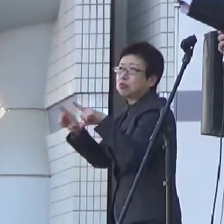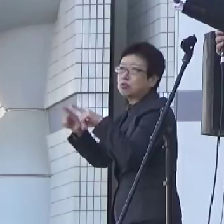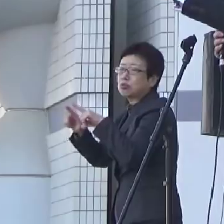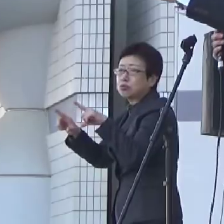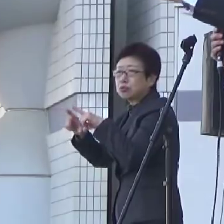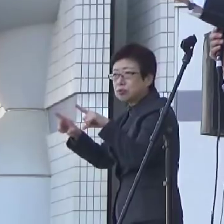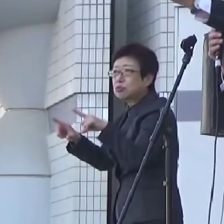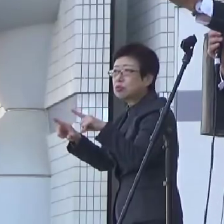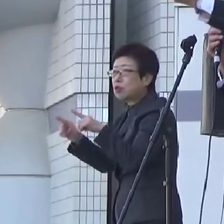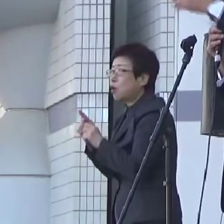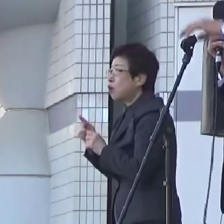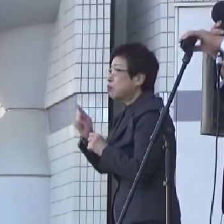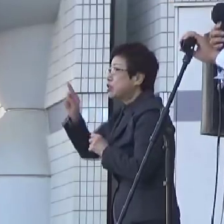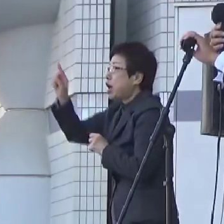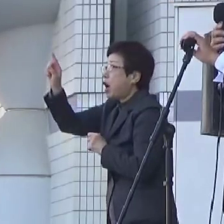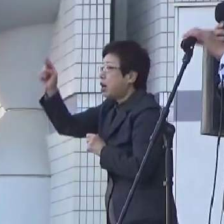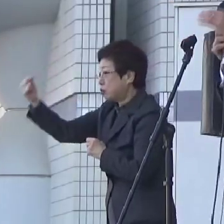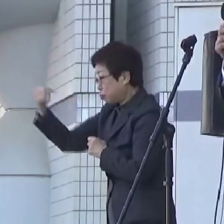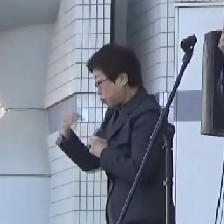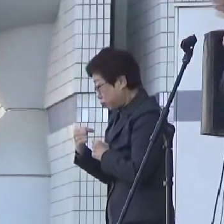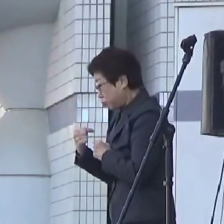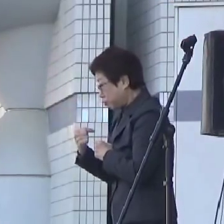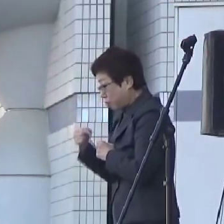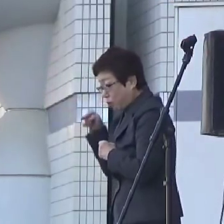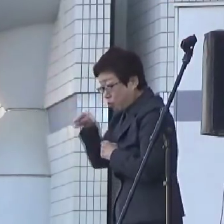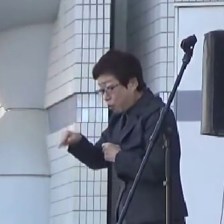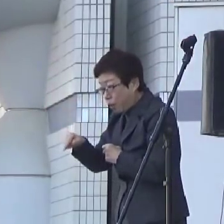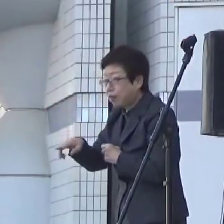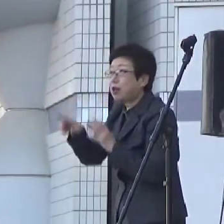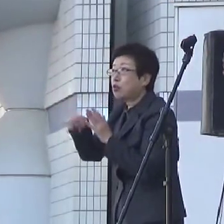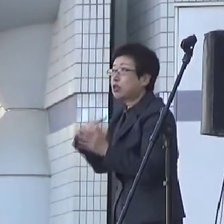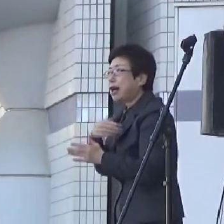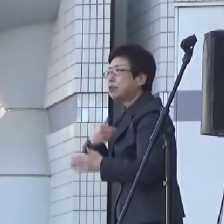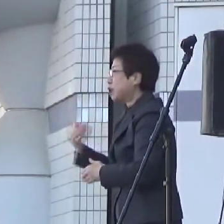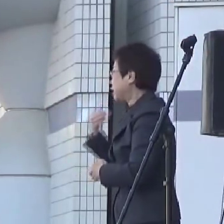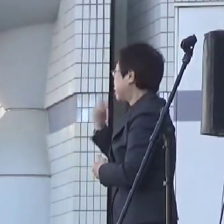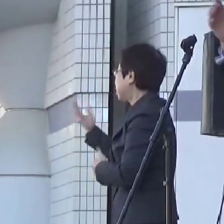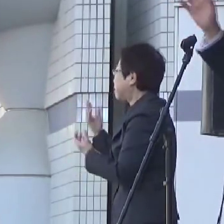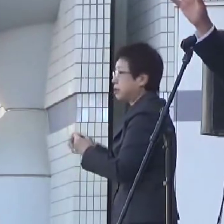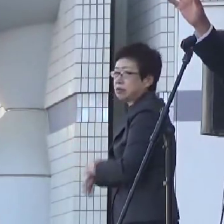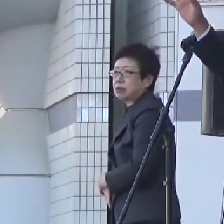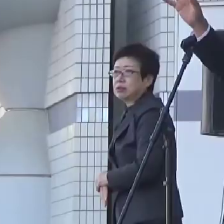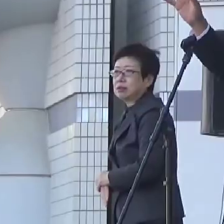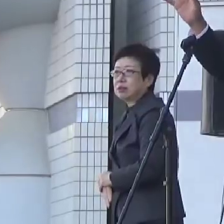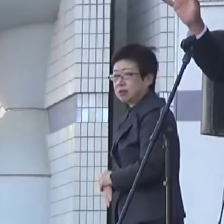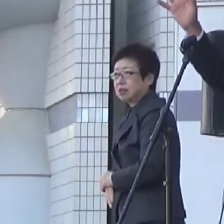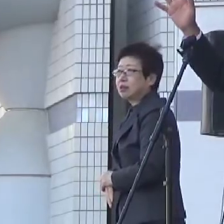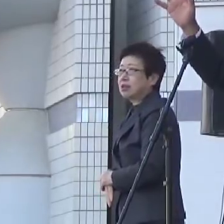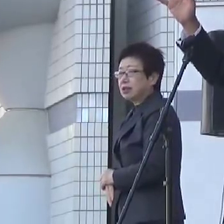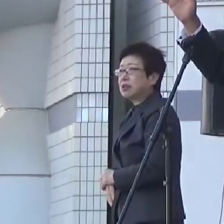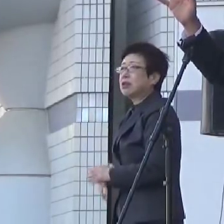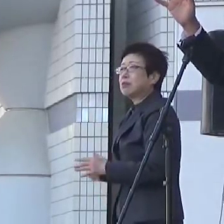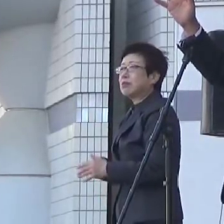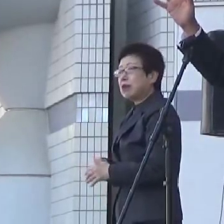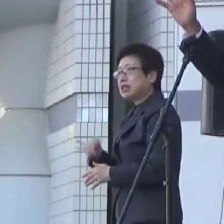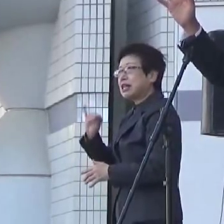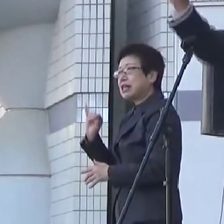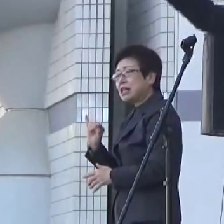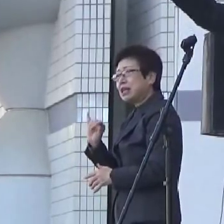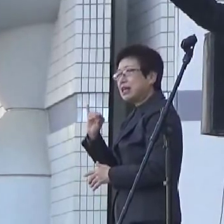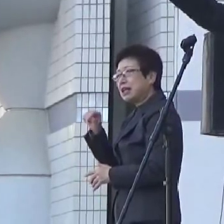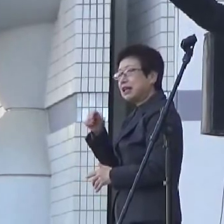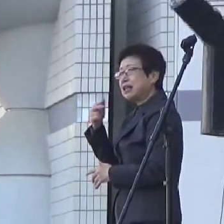サイル攻撃を原発受けた時に大丈夫ですか聞いた、 いや、まずはイージス艦